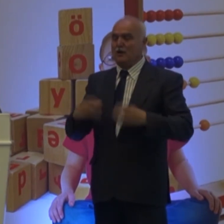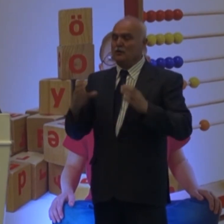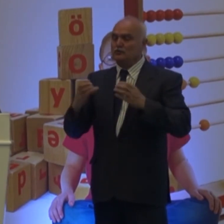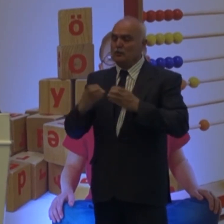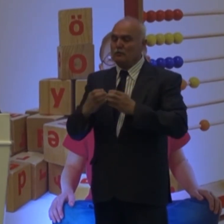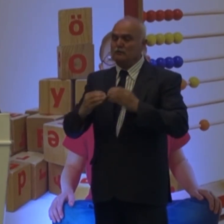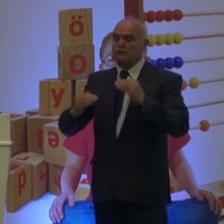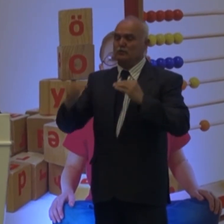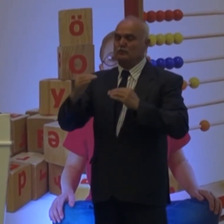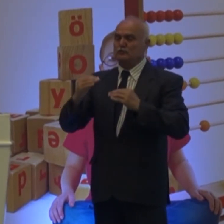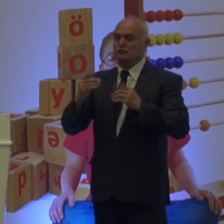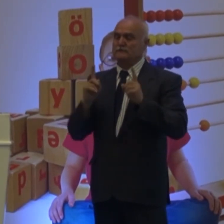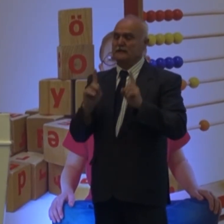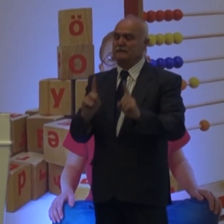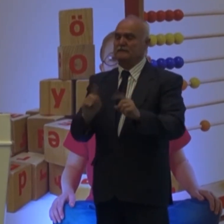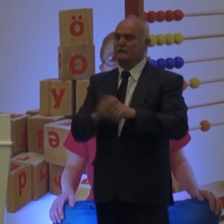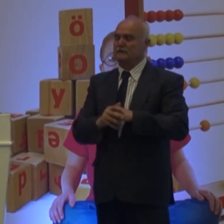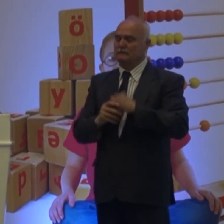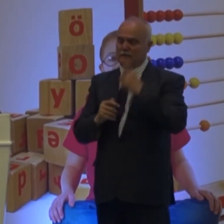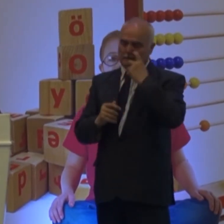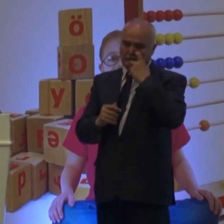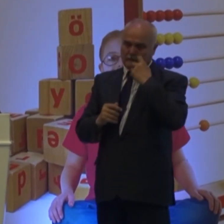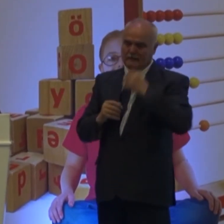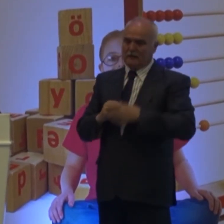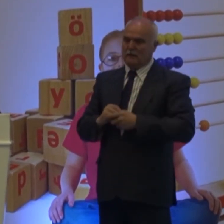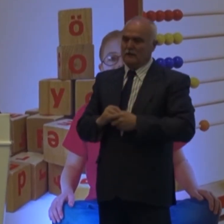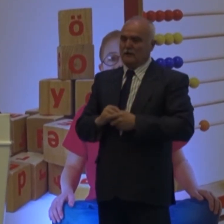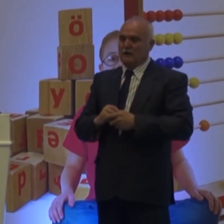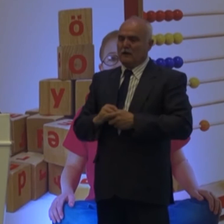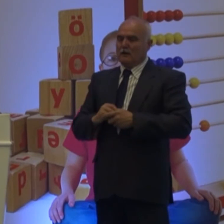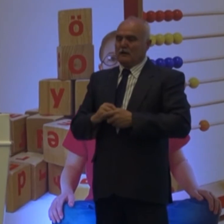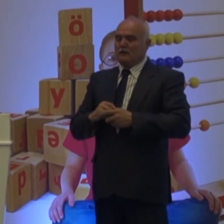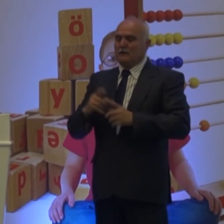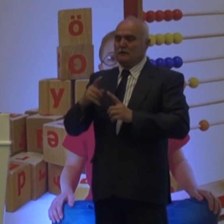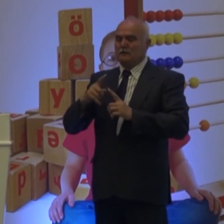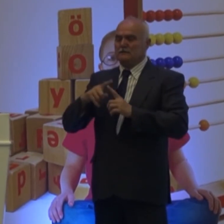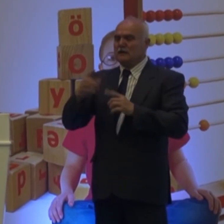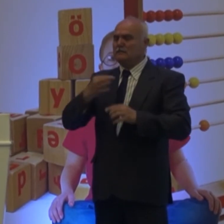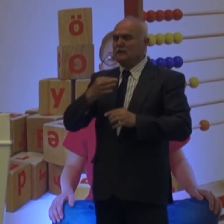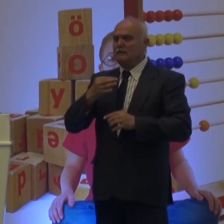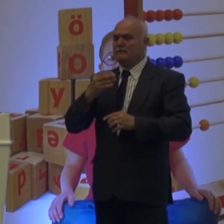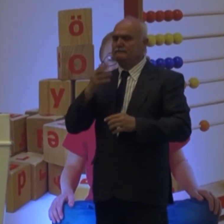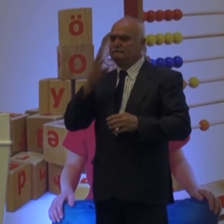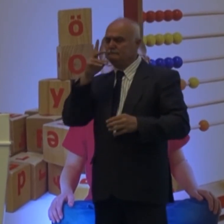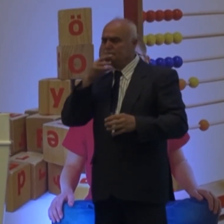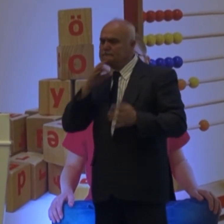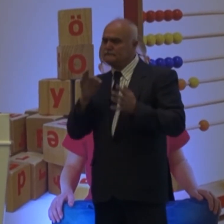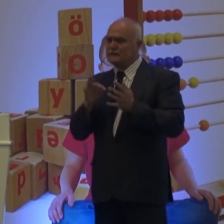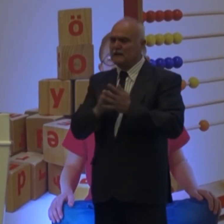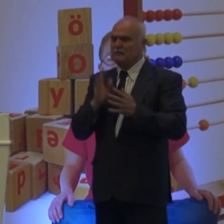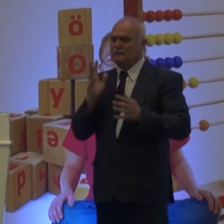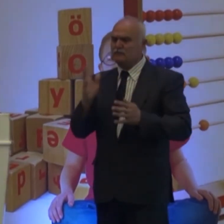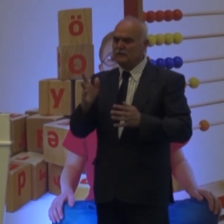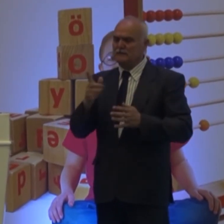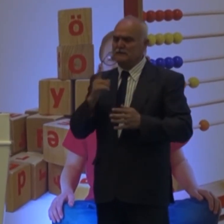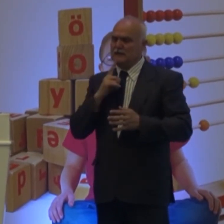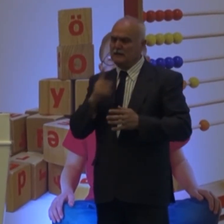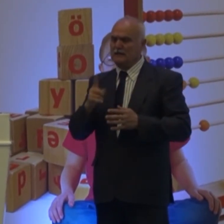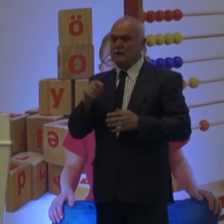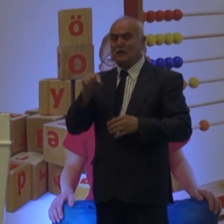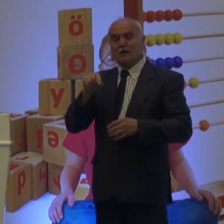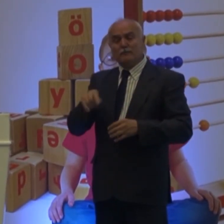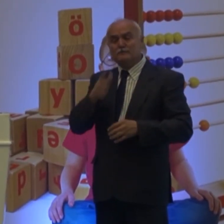temsilcilerimizin ifade ettiği tanılama süreciyle ilgili. Bizim tanılama süreçlerimiz